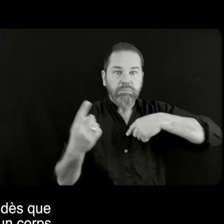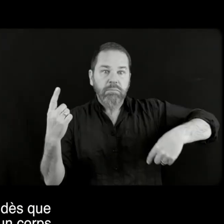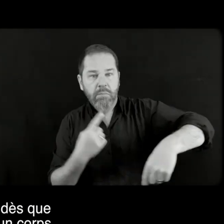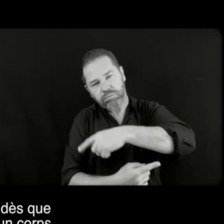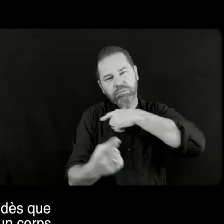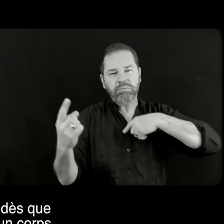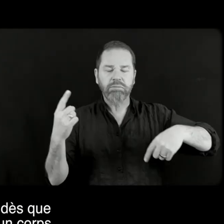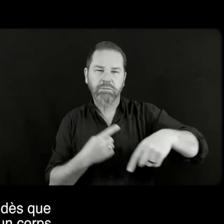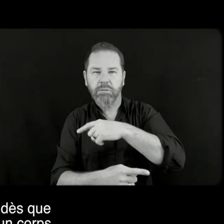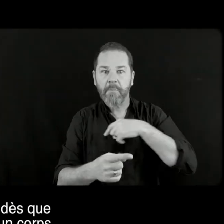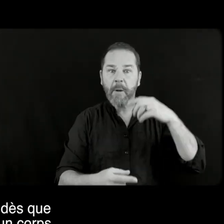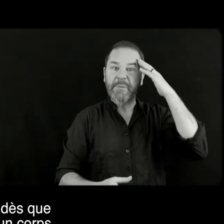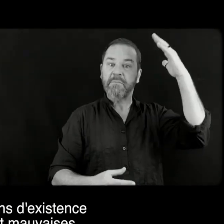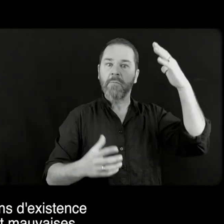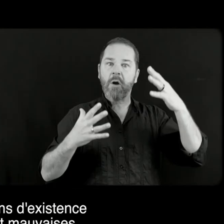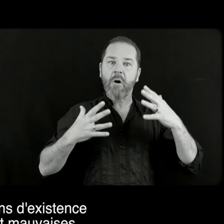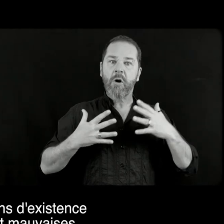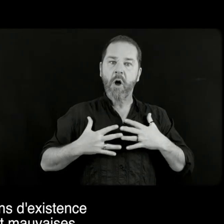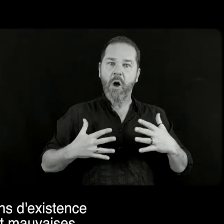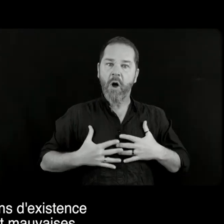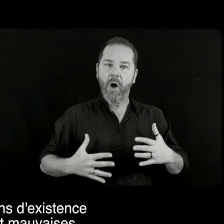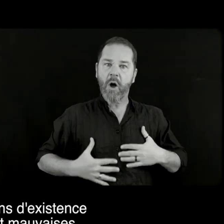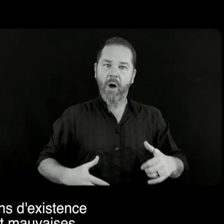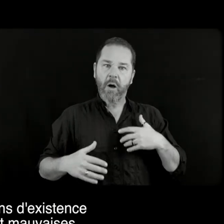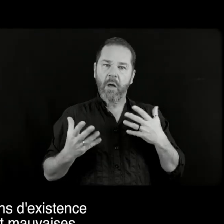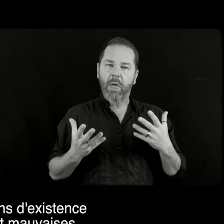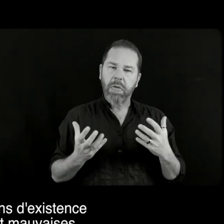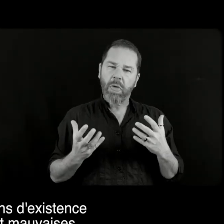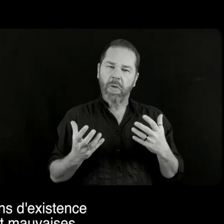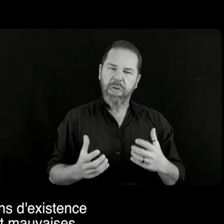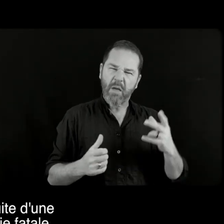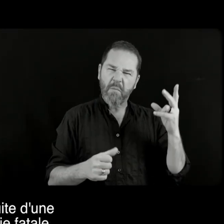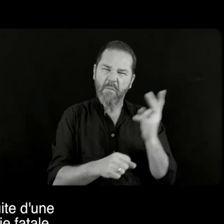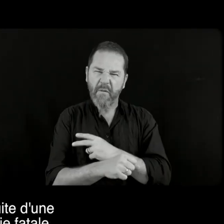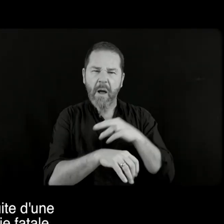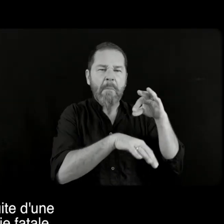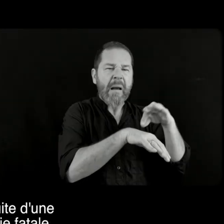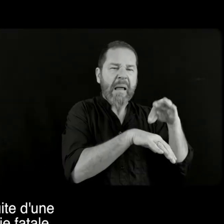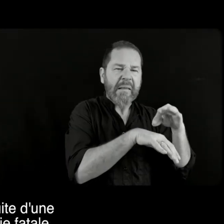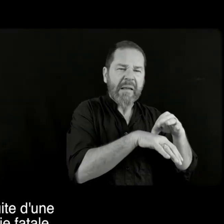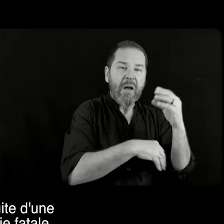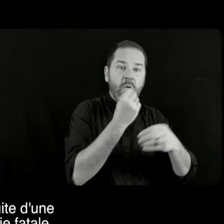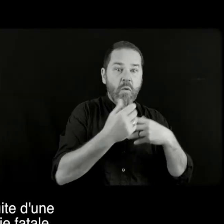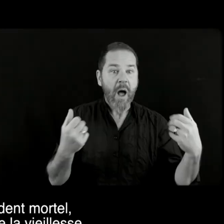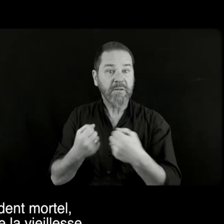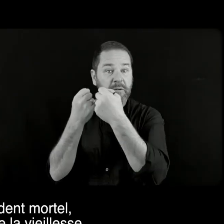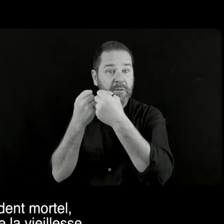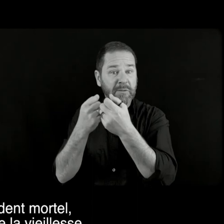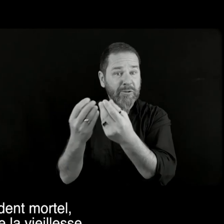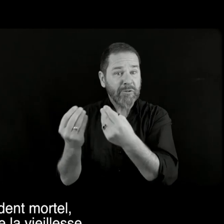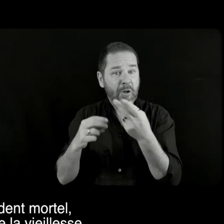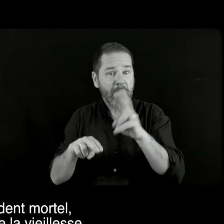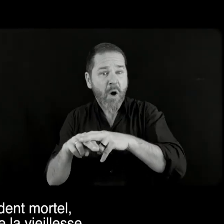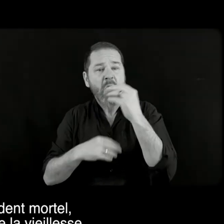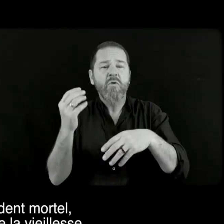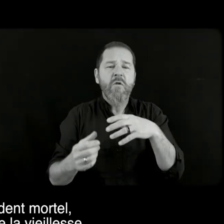Mais dès que dans un corps, les conditions d'existence deviennent mauvaises, à la suite d'une maladie fatale, d'un accident